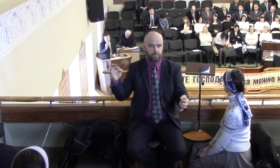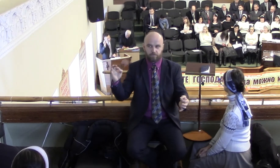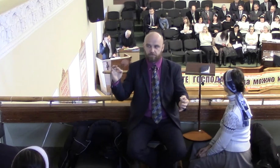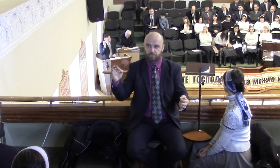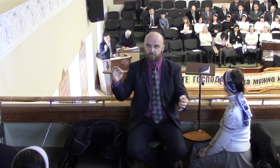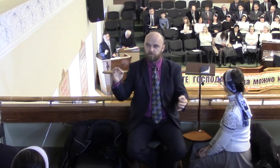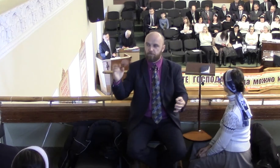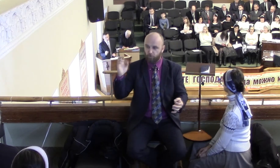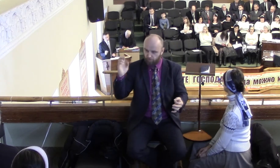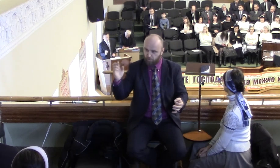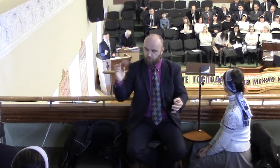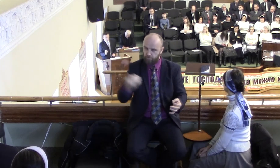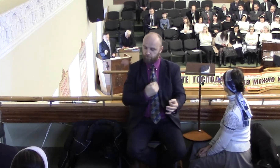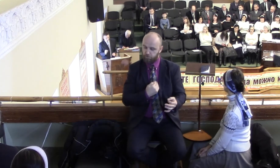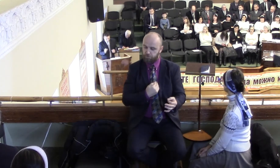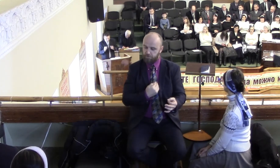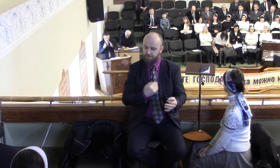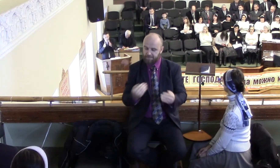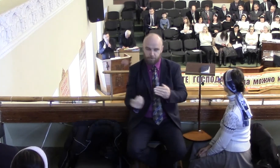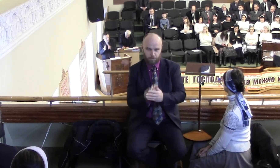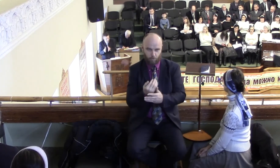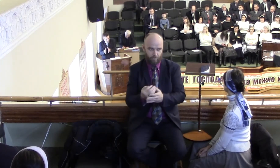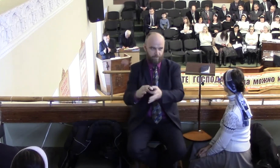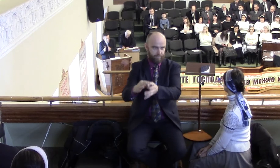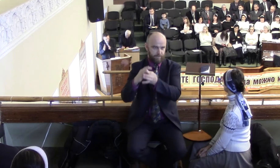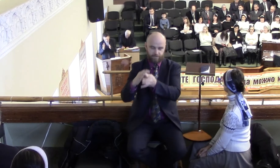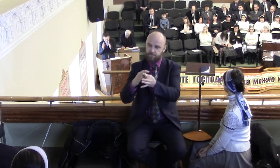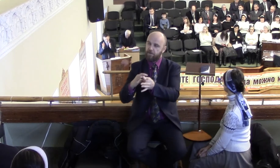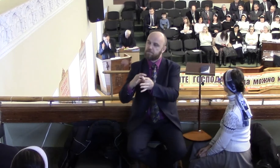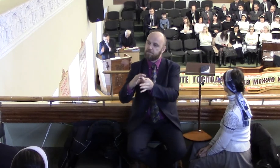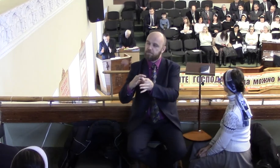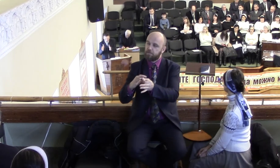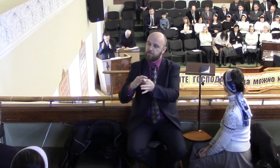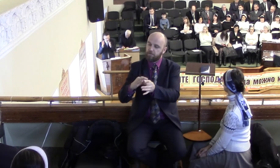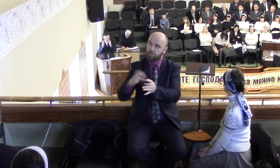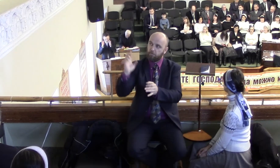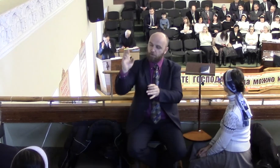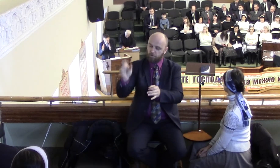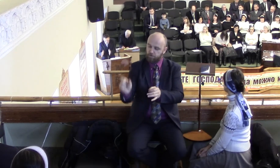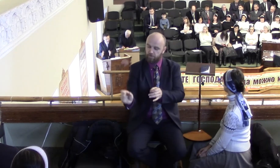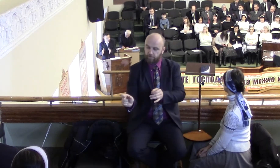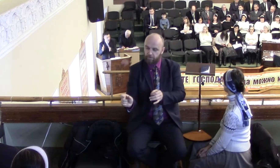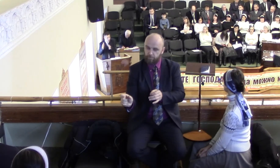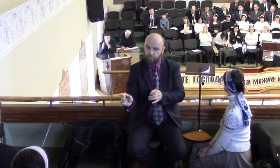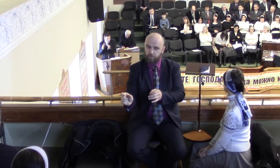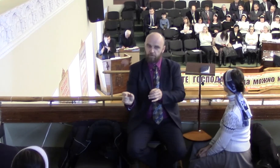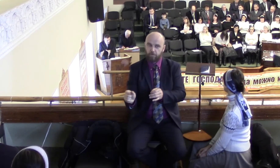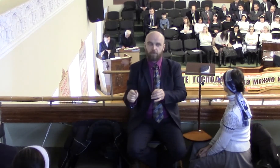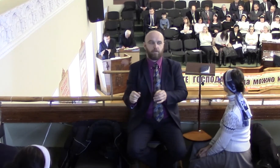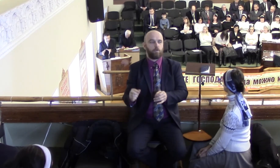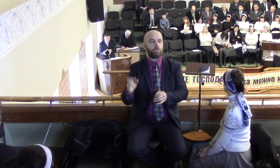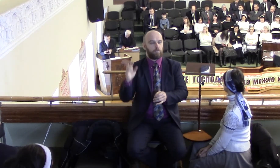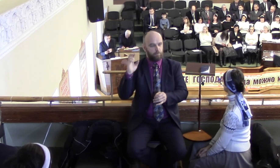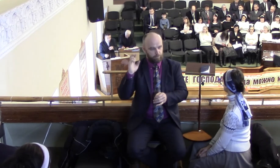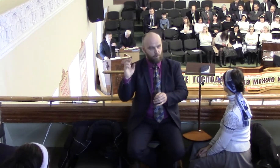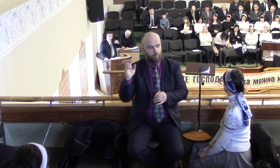Господь, богатый милостью, Он смерть, в то же самое время, когда человек согрешил, Он